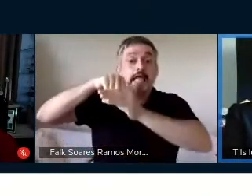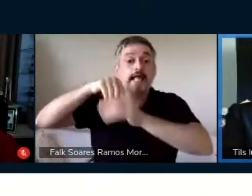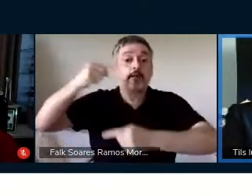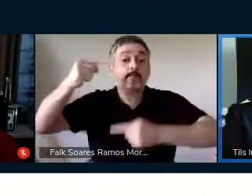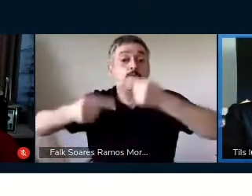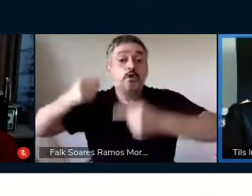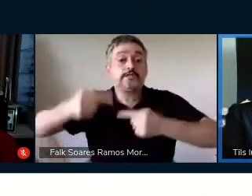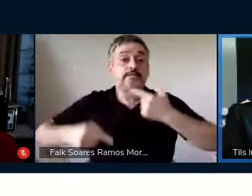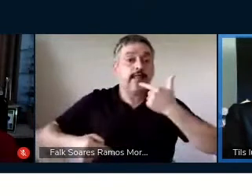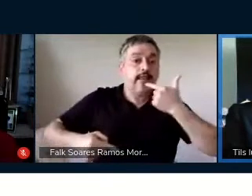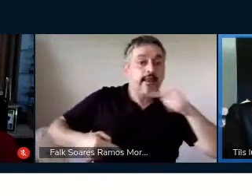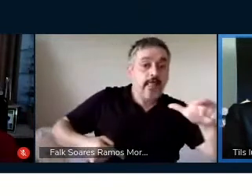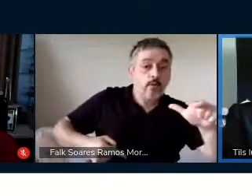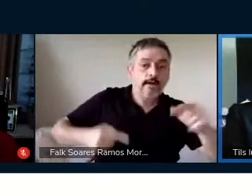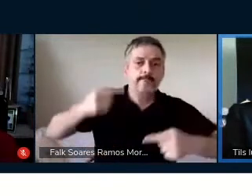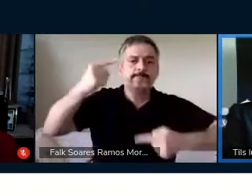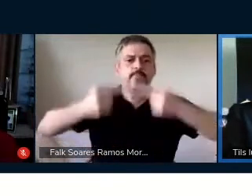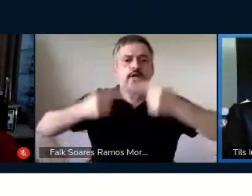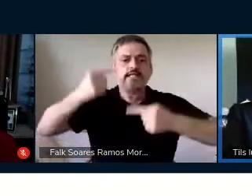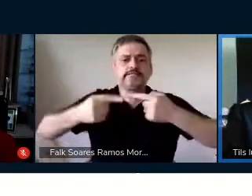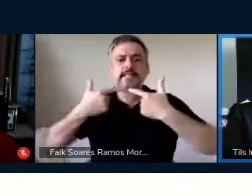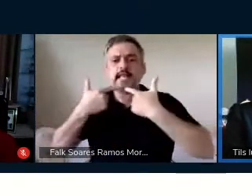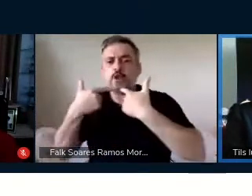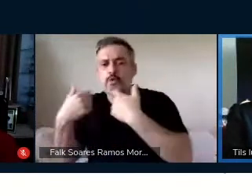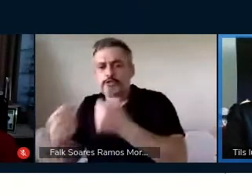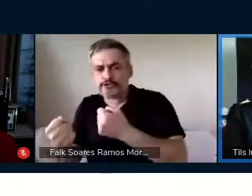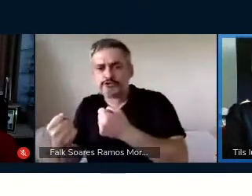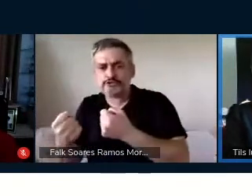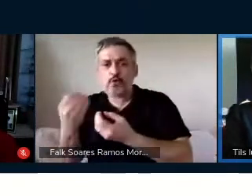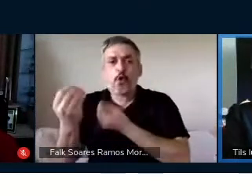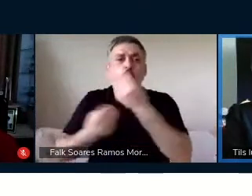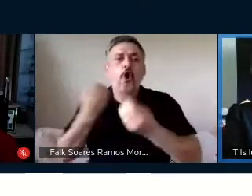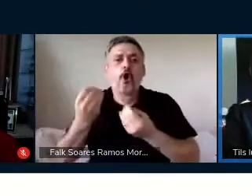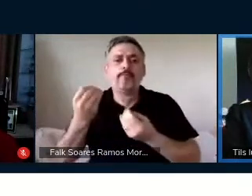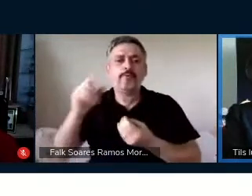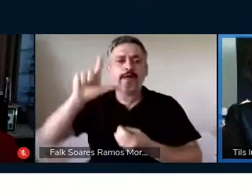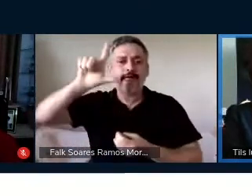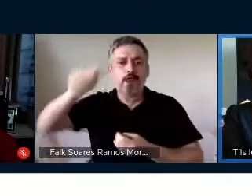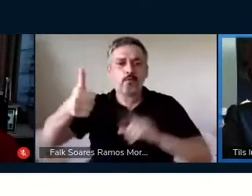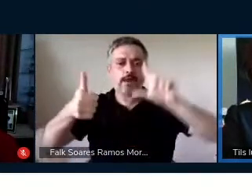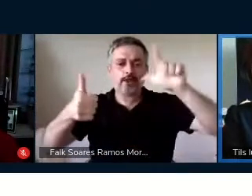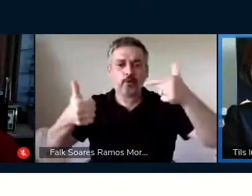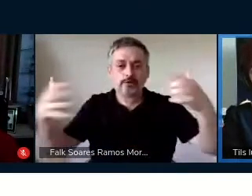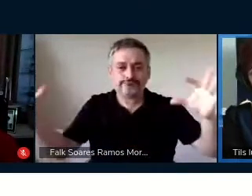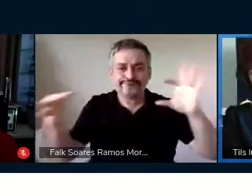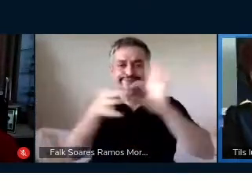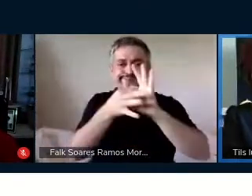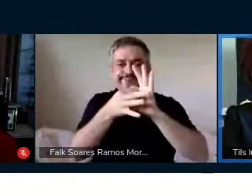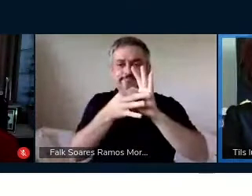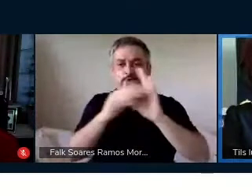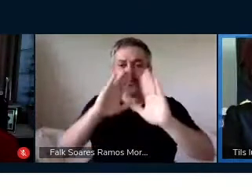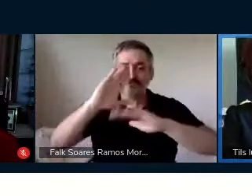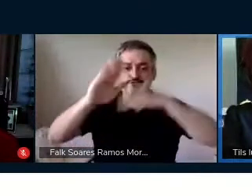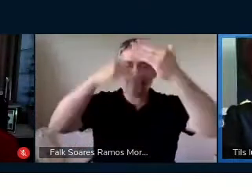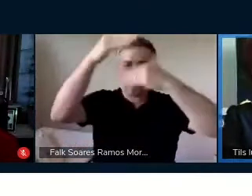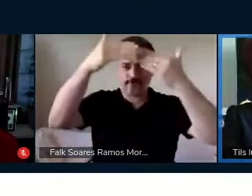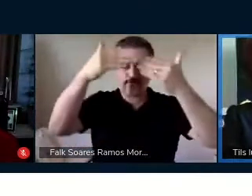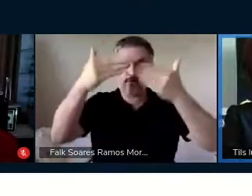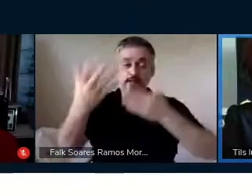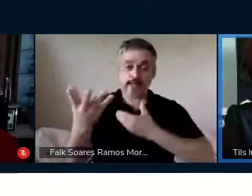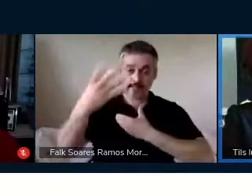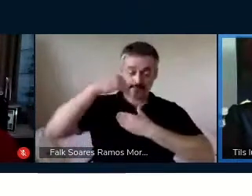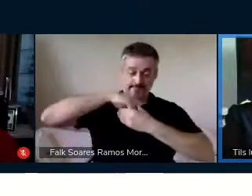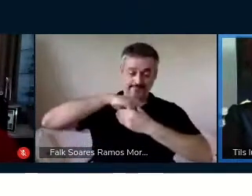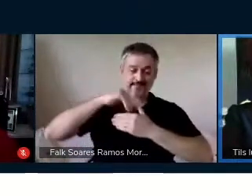línguas, é importante entender os conceitos de política da língua e políticas linguísticas, sendo